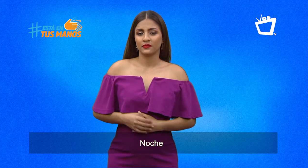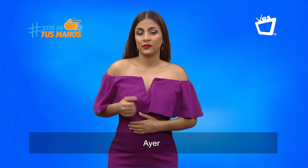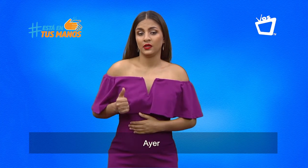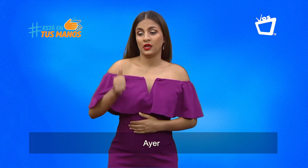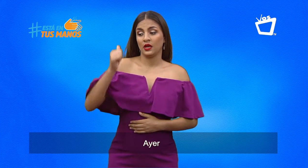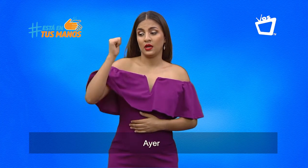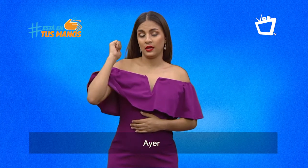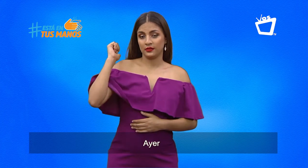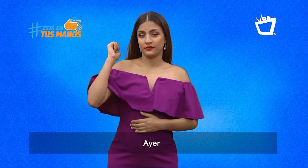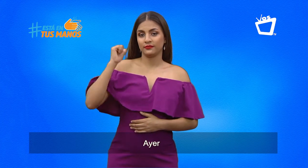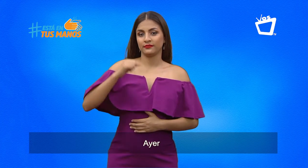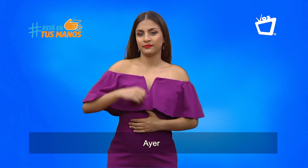ayer